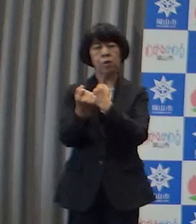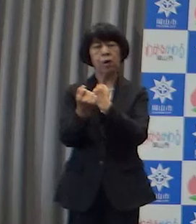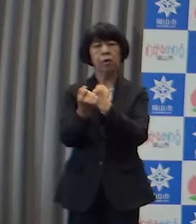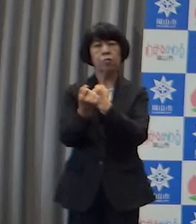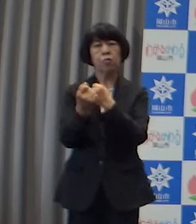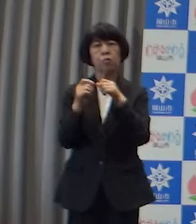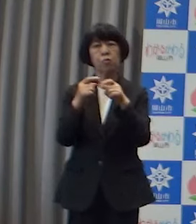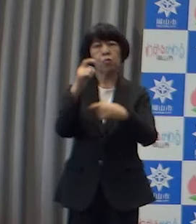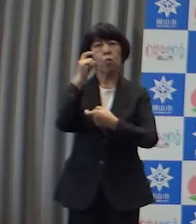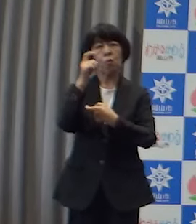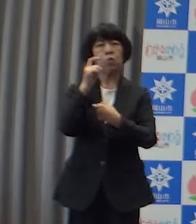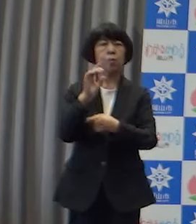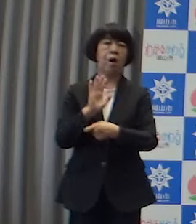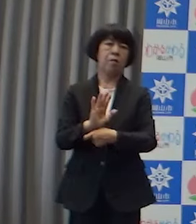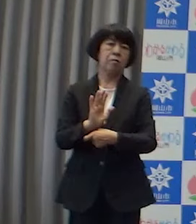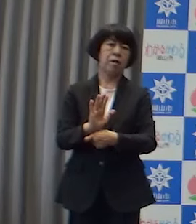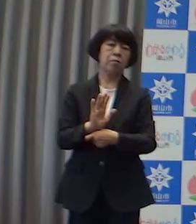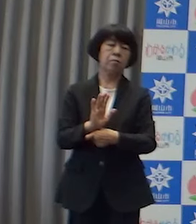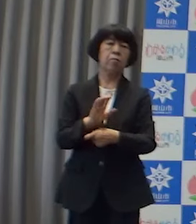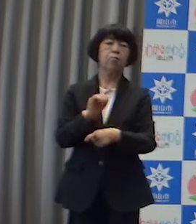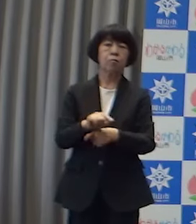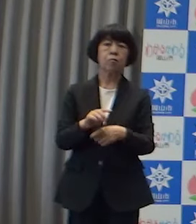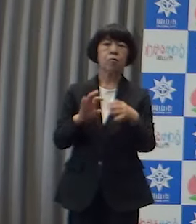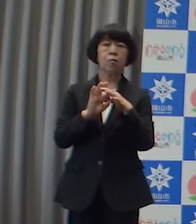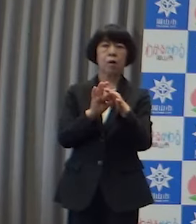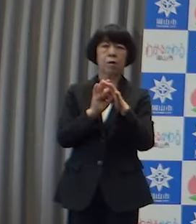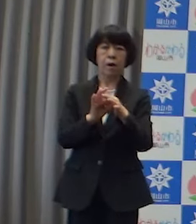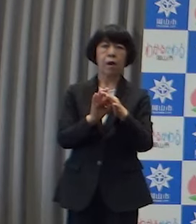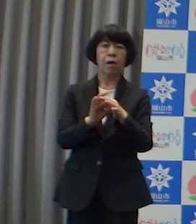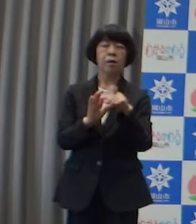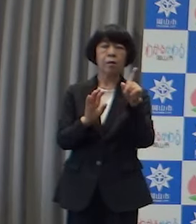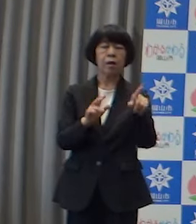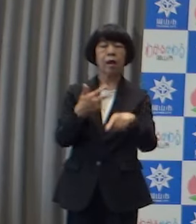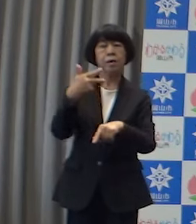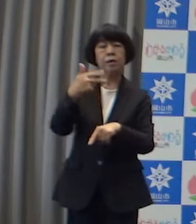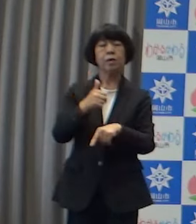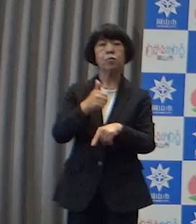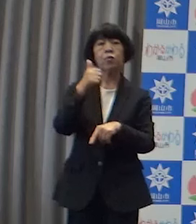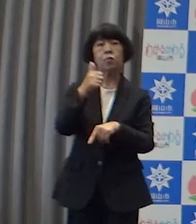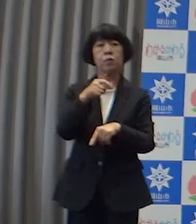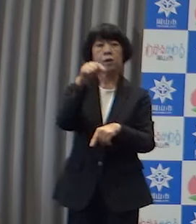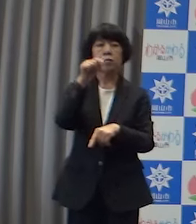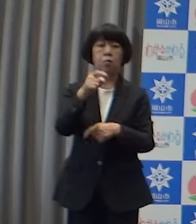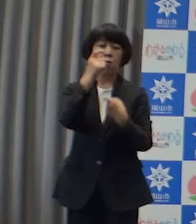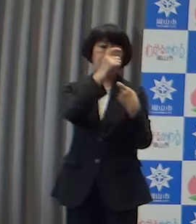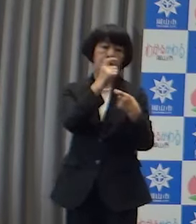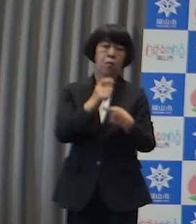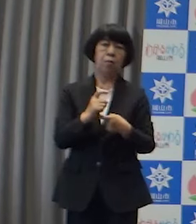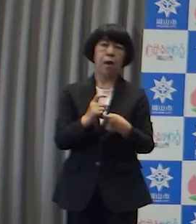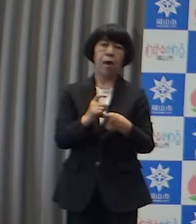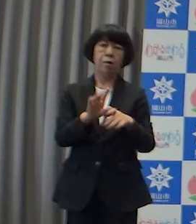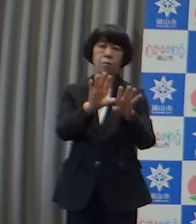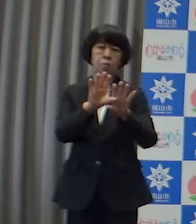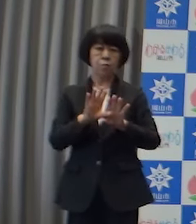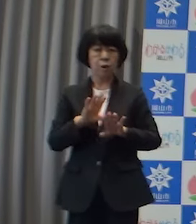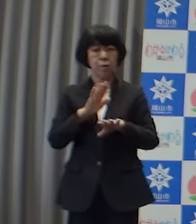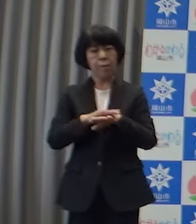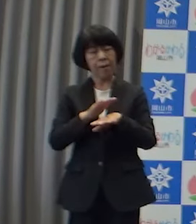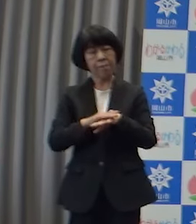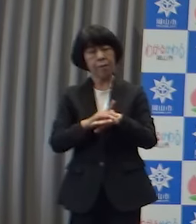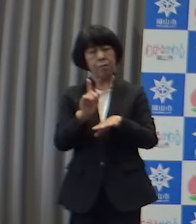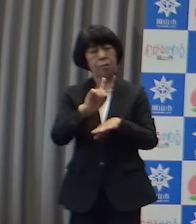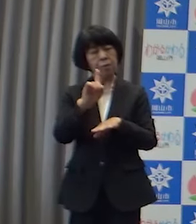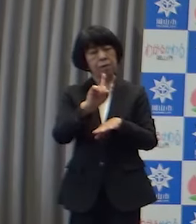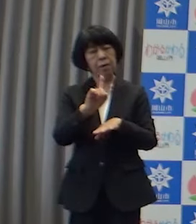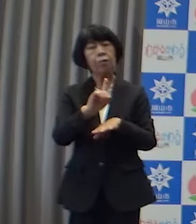ても少し市長の方から の受け止めといいますか、その発言についてどのように関連されたものなのか教えていただきたいでしょうか。 そうです